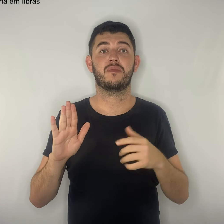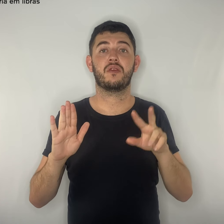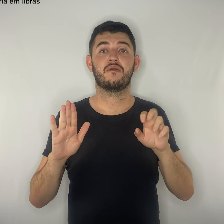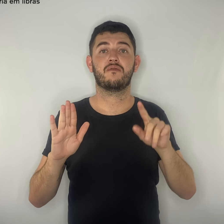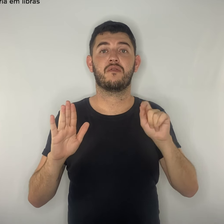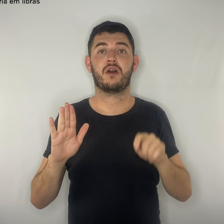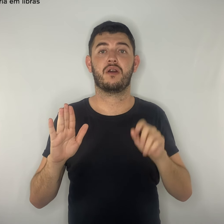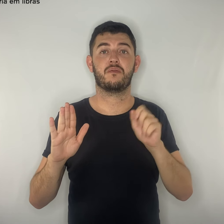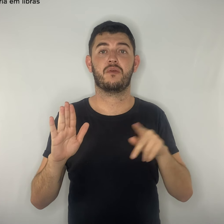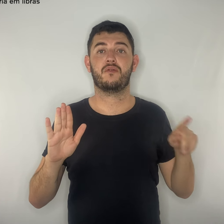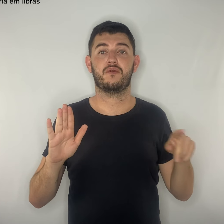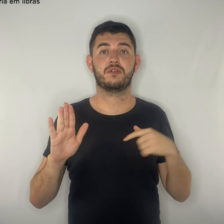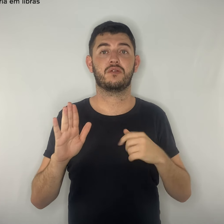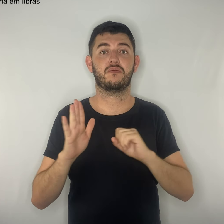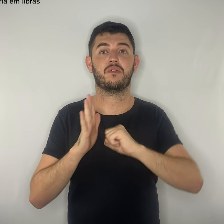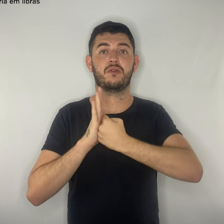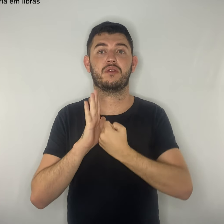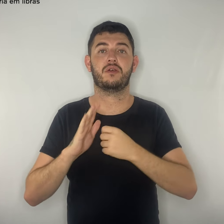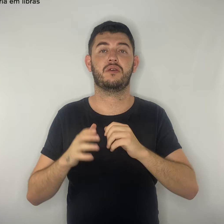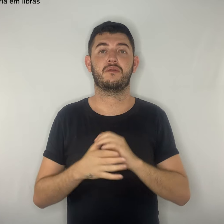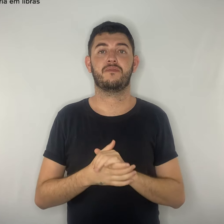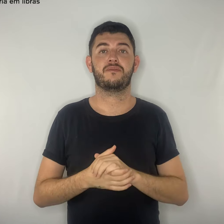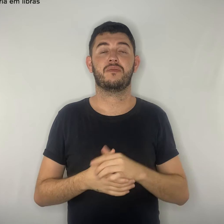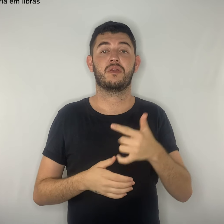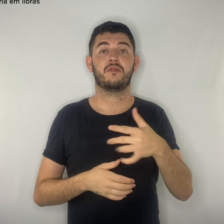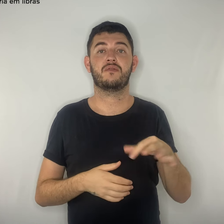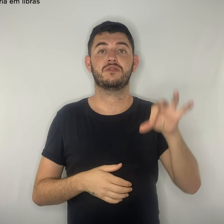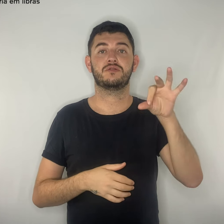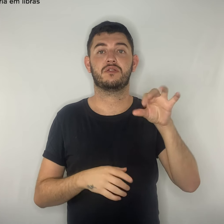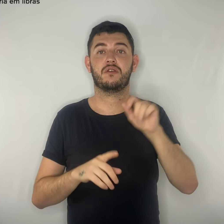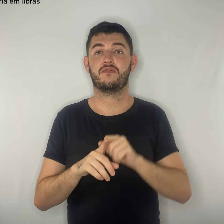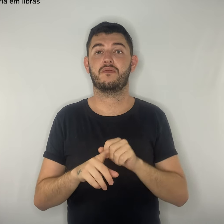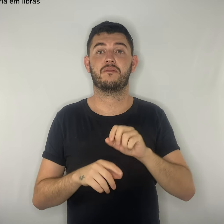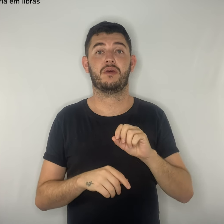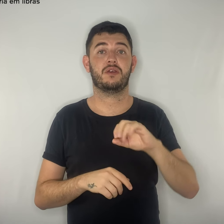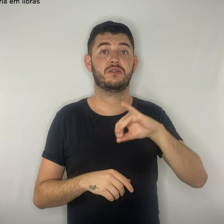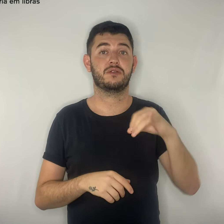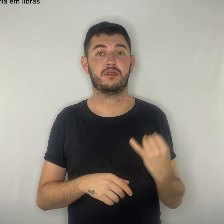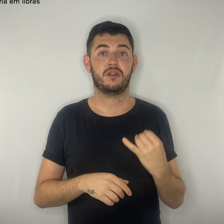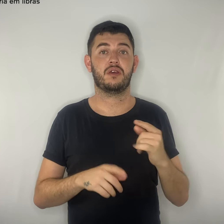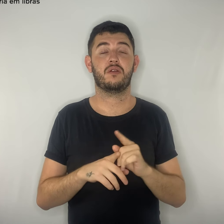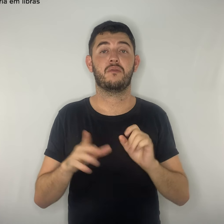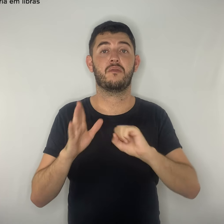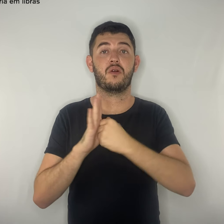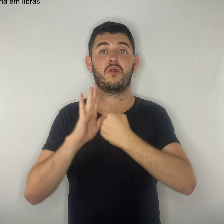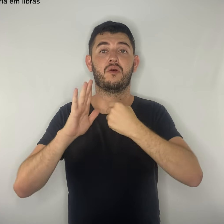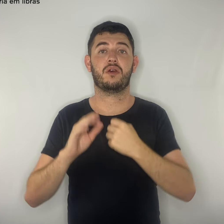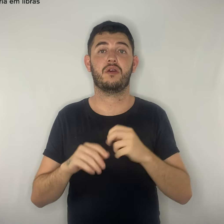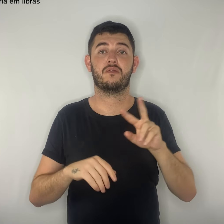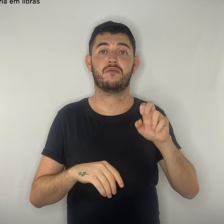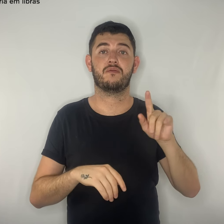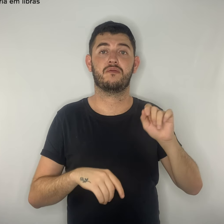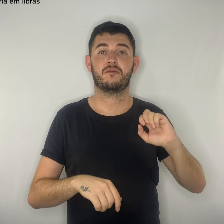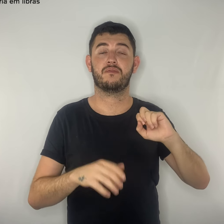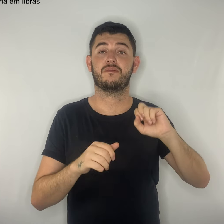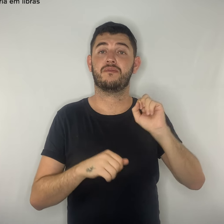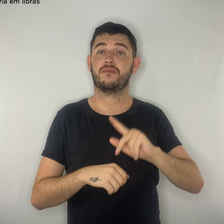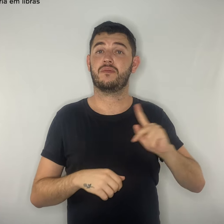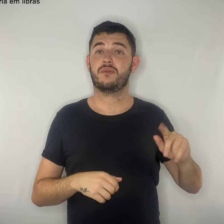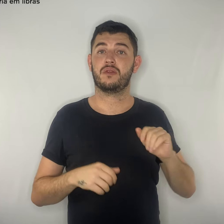de 29/01 bloqueio de carência concessão de aptidão a partir do